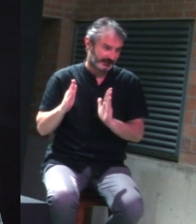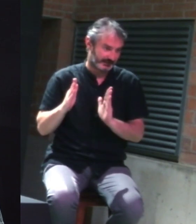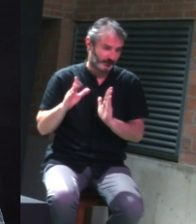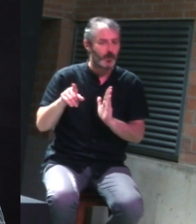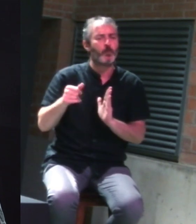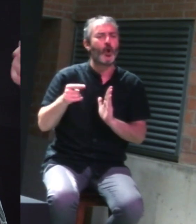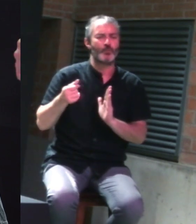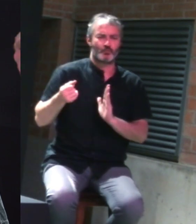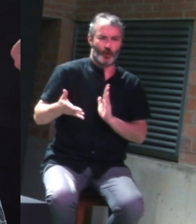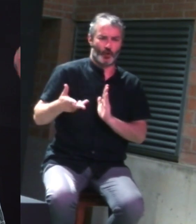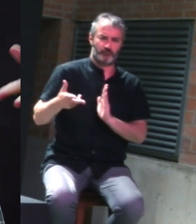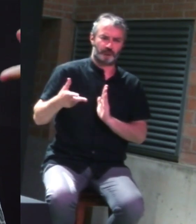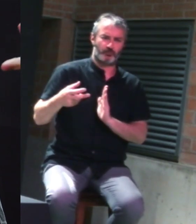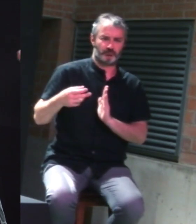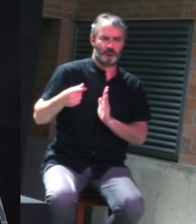pero caló,